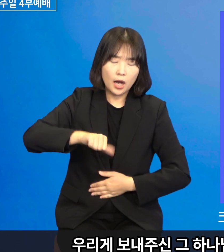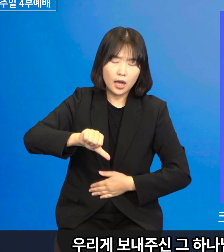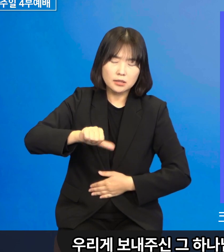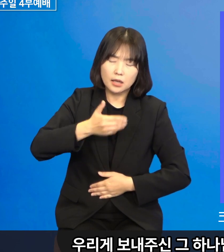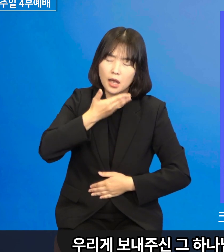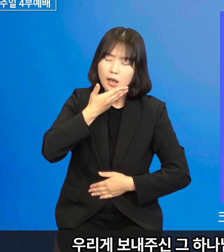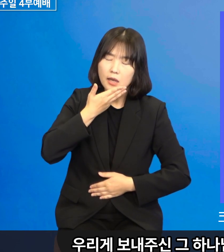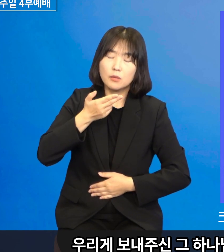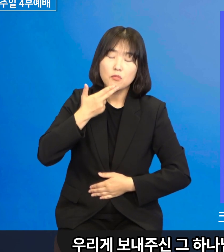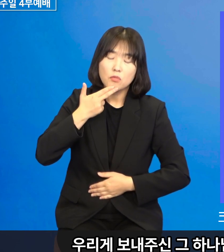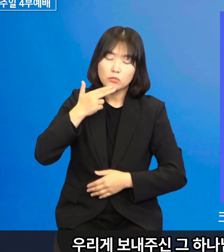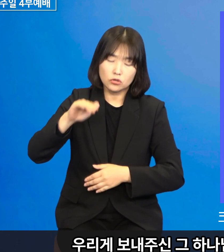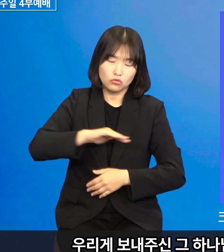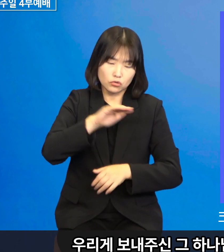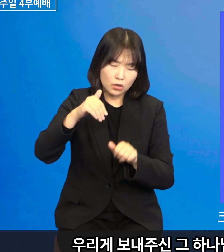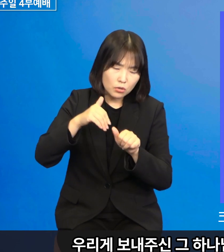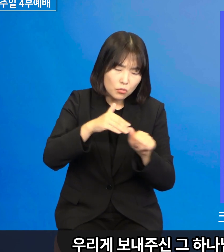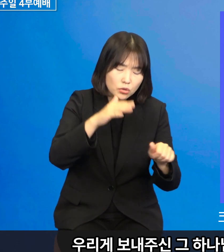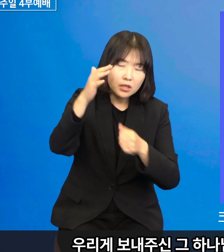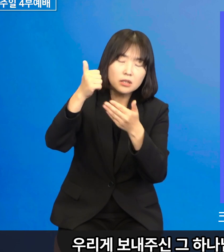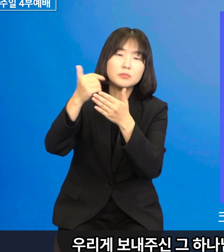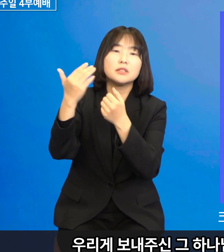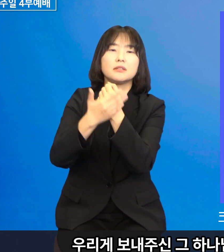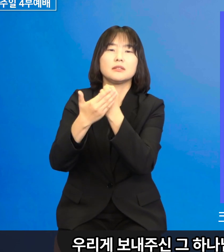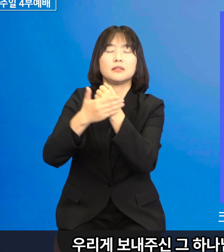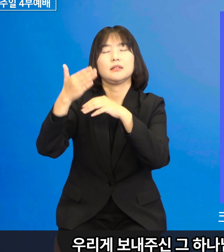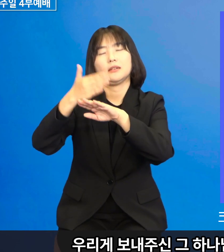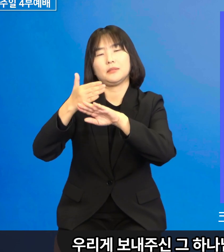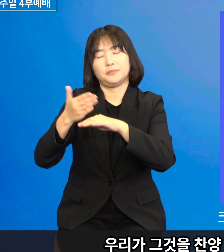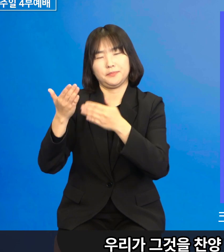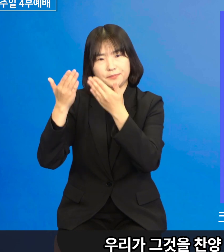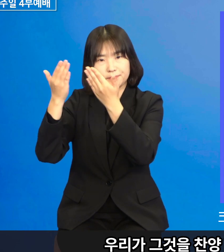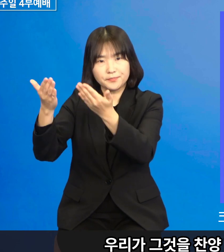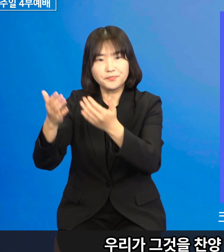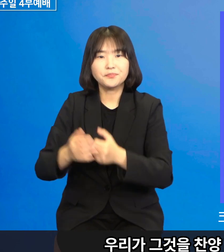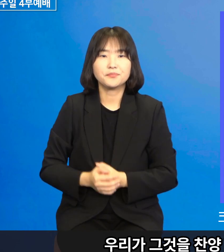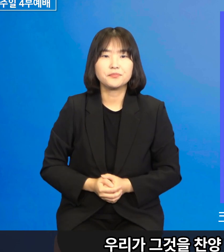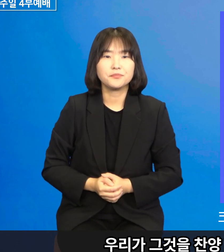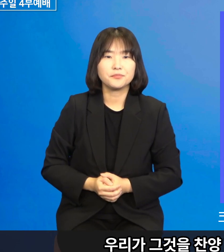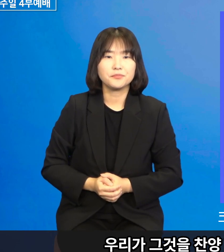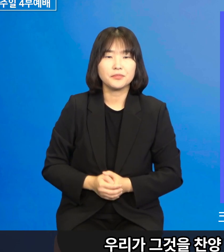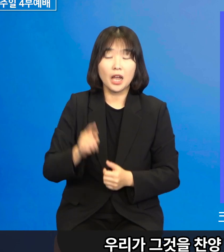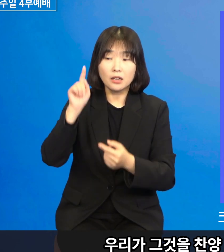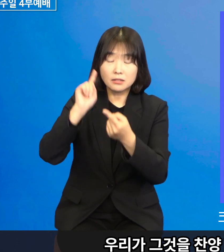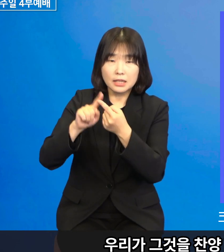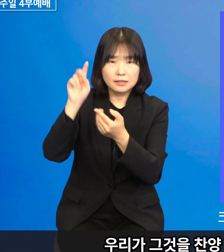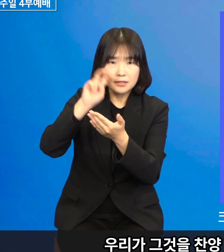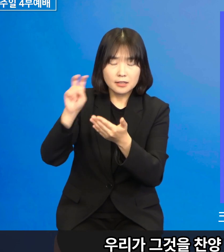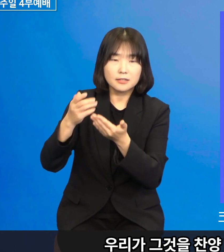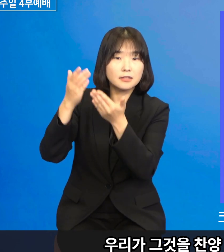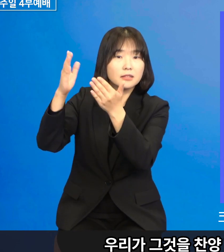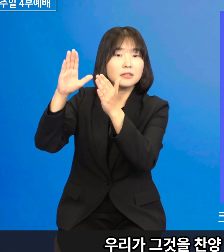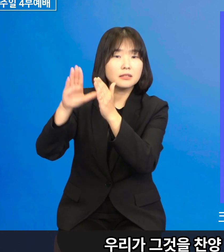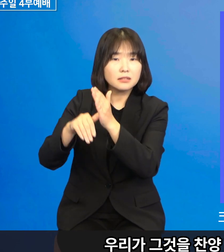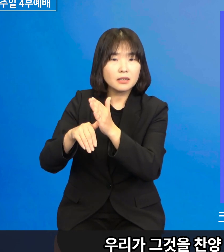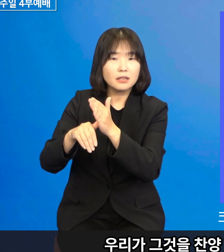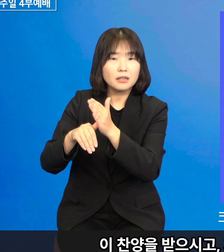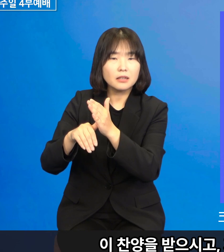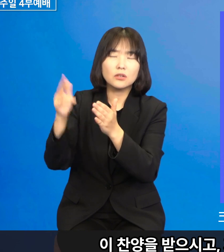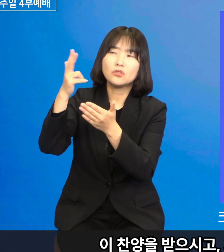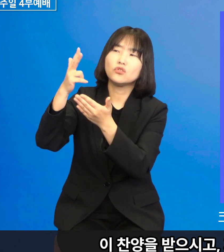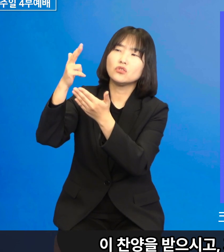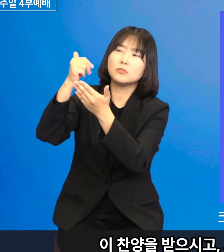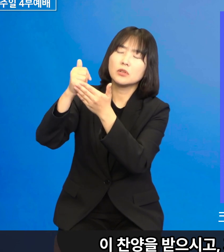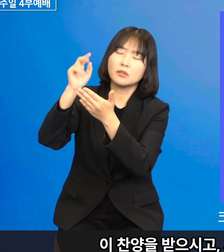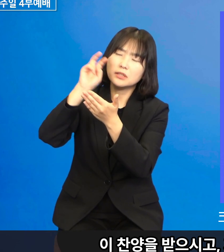않고 우리에게 보내주신 그 하나님의 은혜에 감사를 드립니다. 우리가 그것을 찬양할 때에 진정 주님께서는